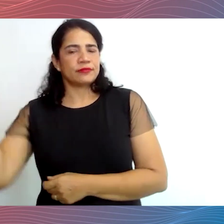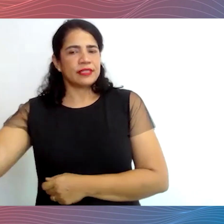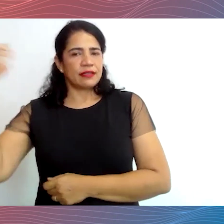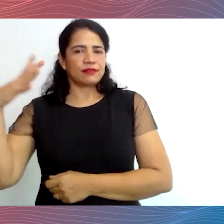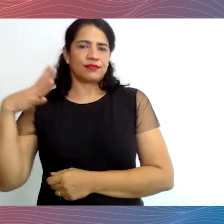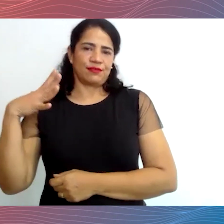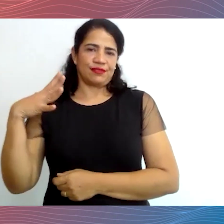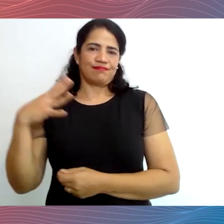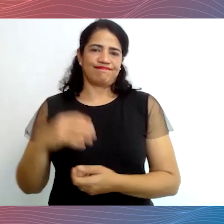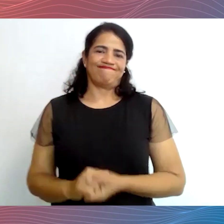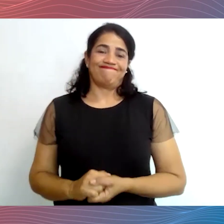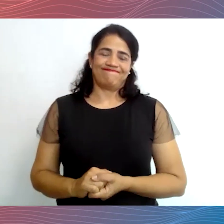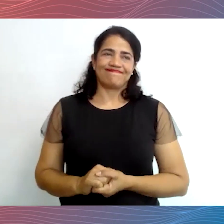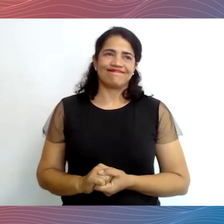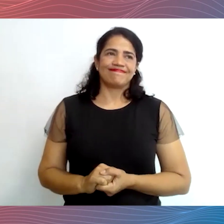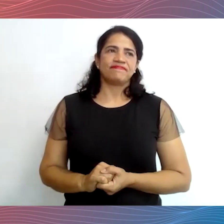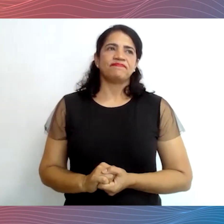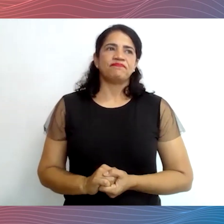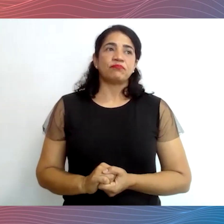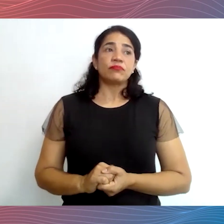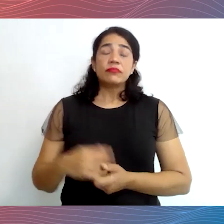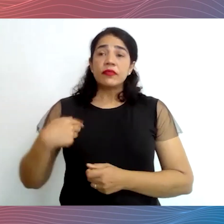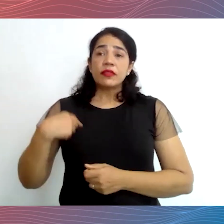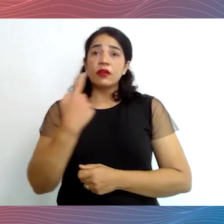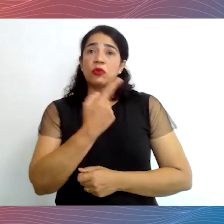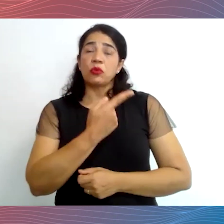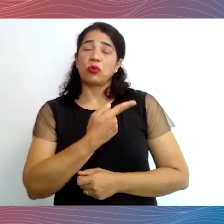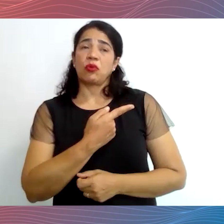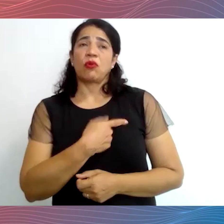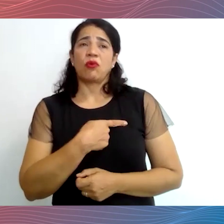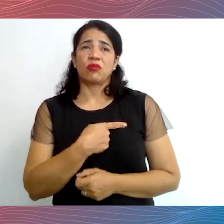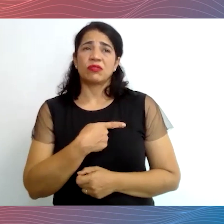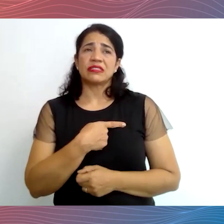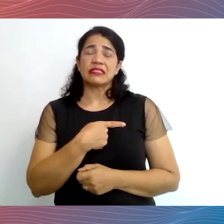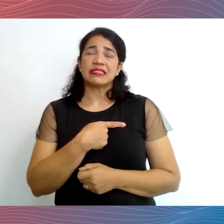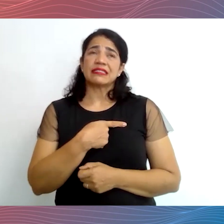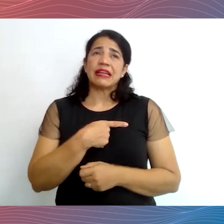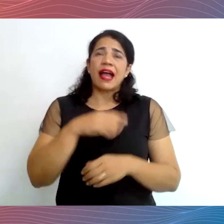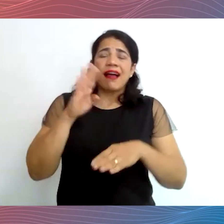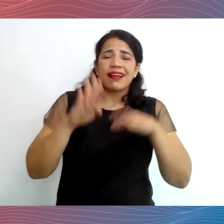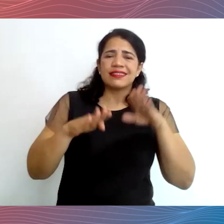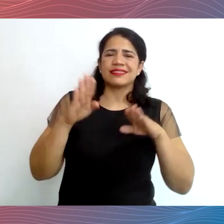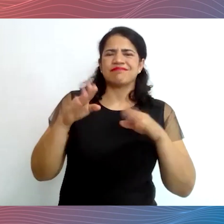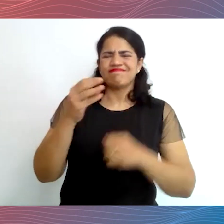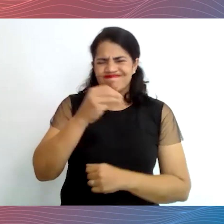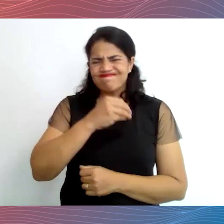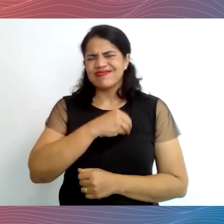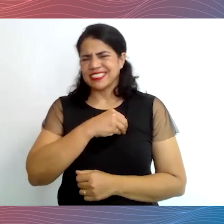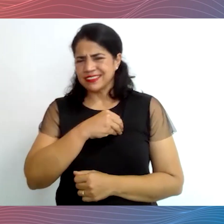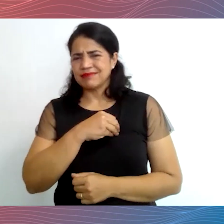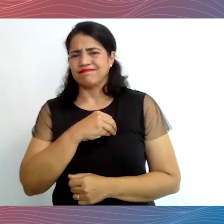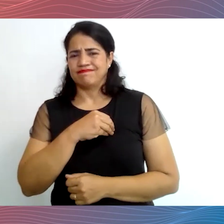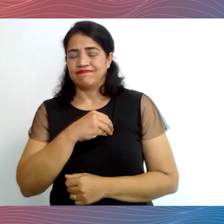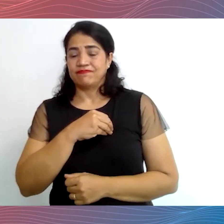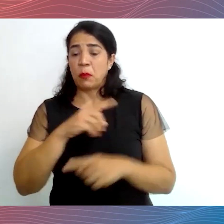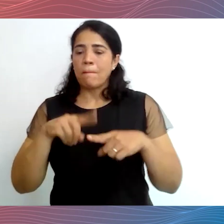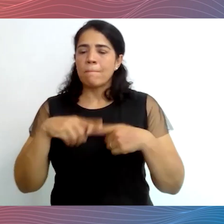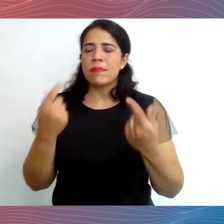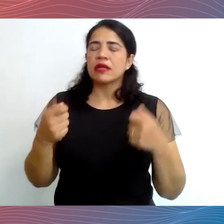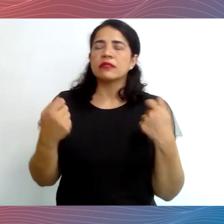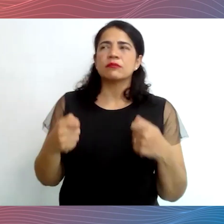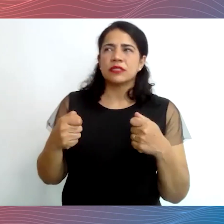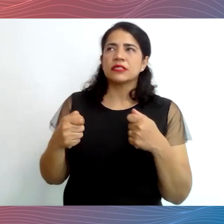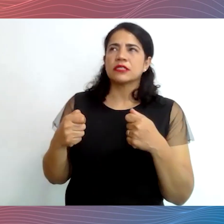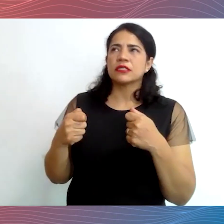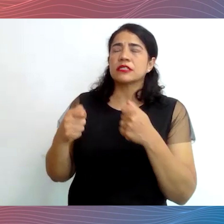não estamos imunes de pecar, não estamos. Mas devemos confessar o nosso pecado para manter-nos na